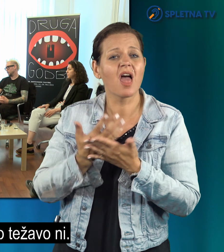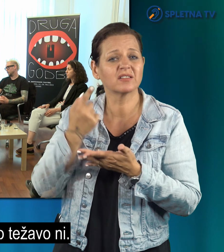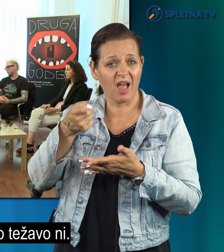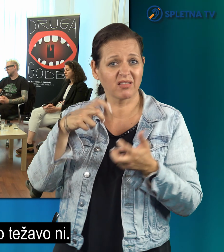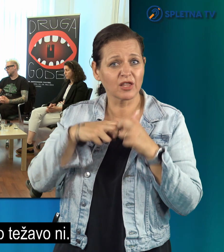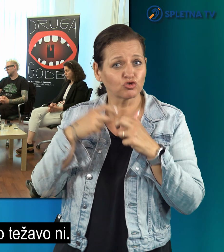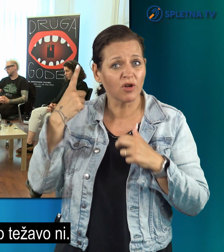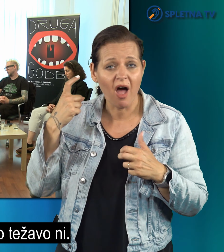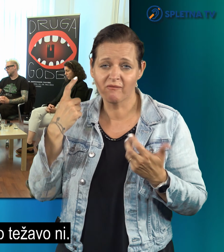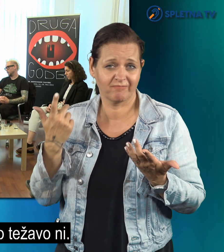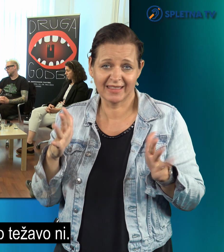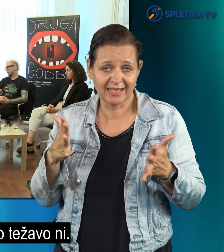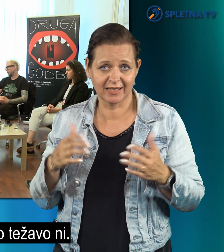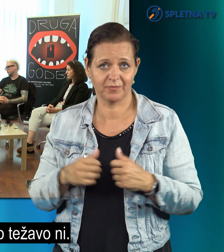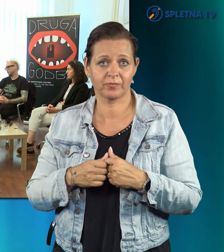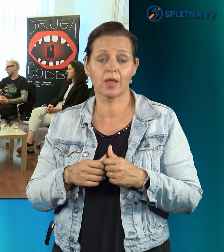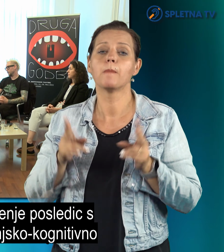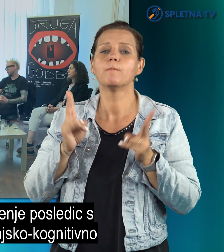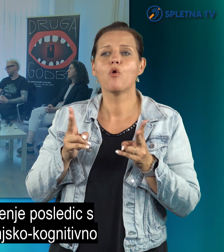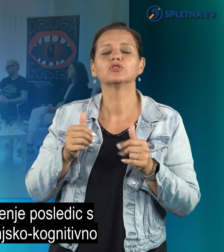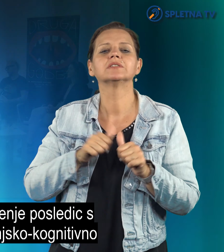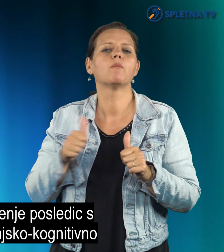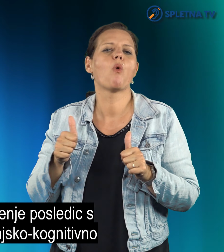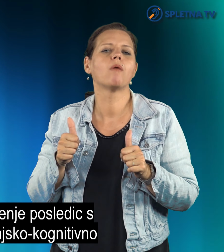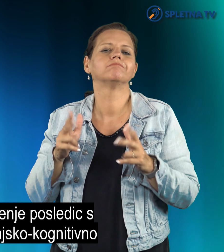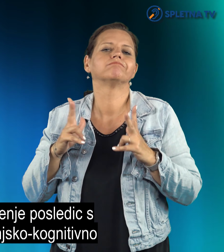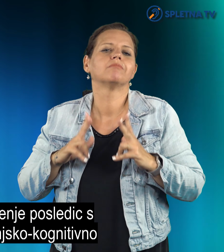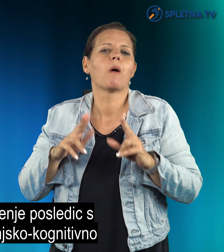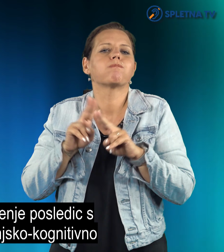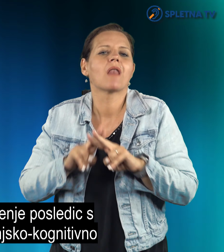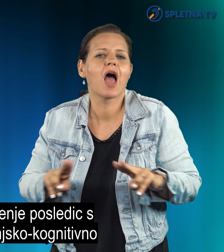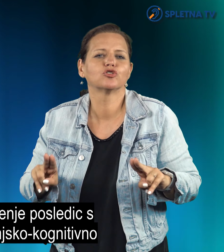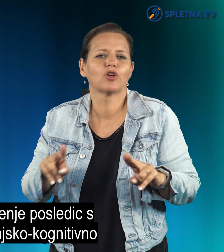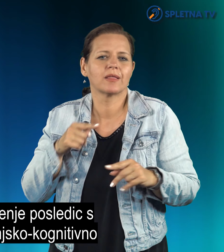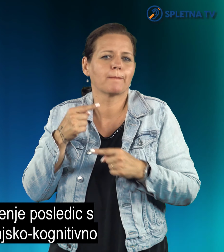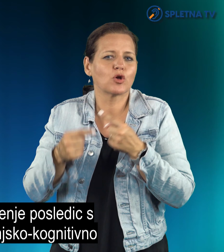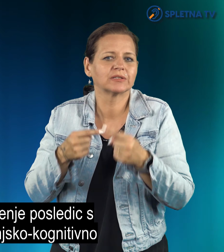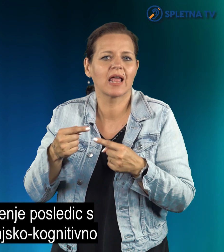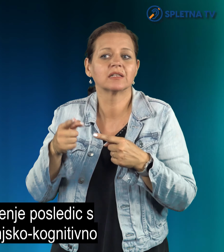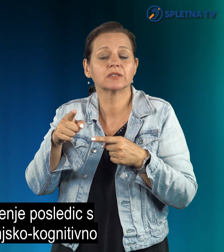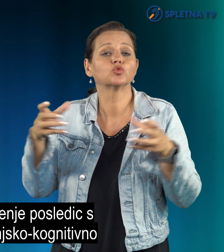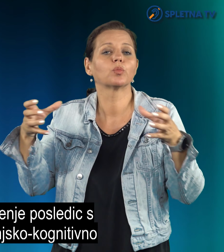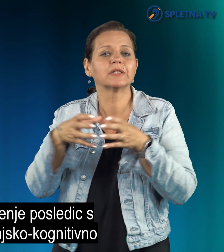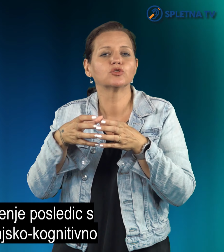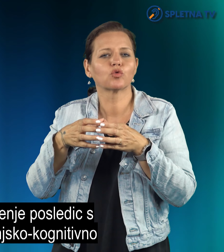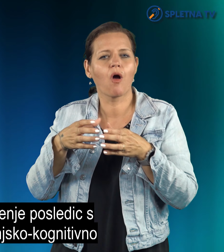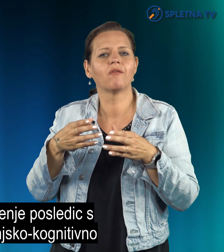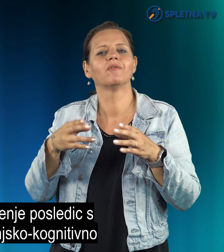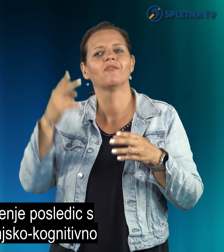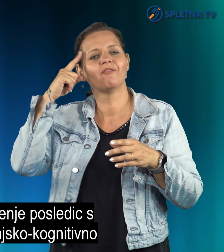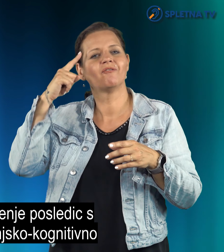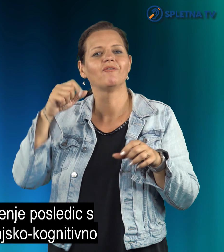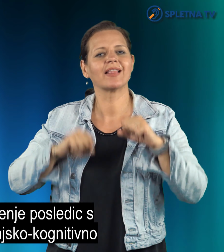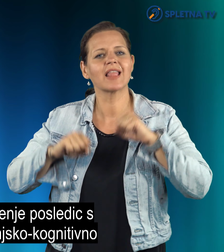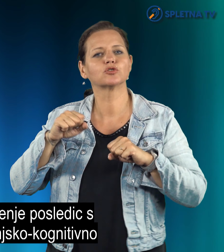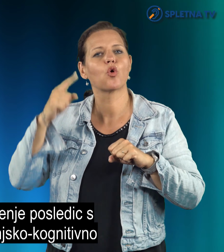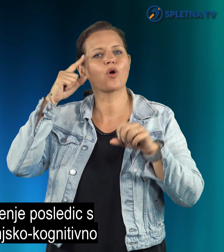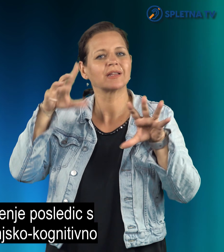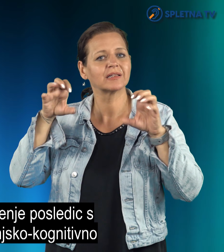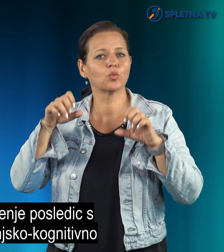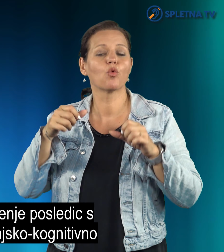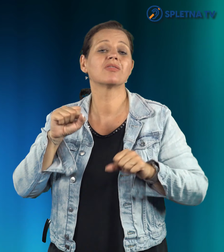Zdravila za to težavo ni. Možno je le blaženje posledic skupinsko, vedensko, kognitivno terapijo, ki